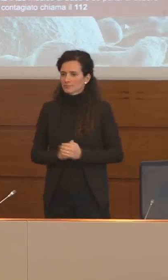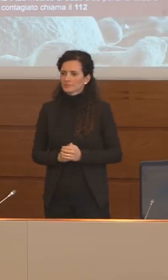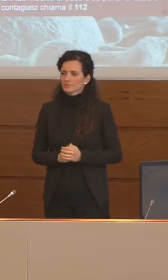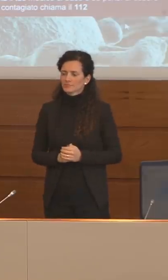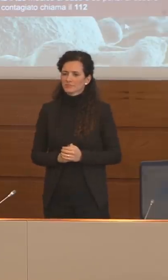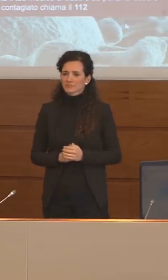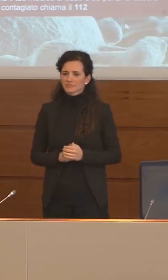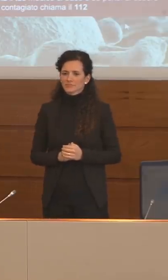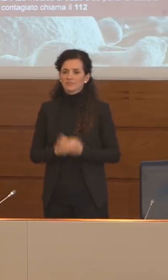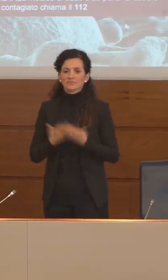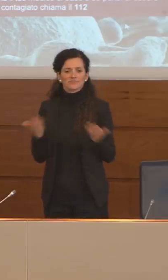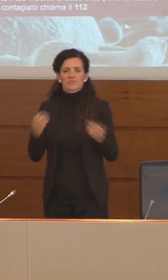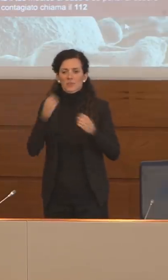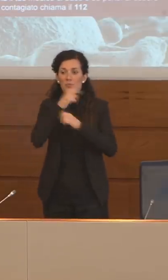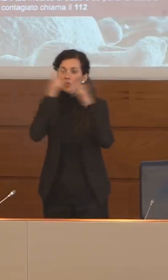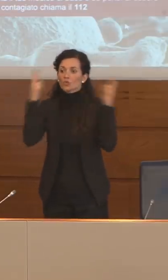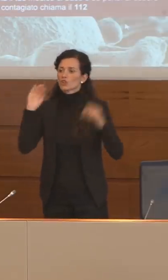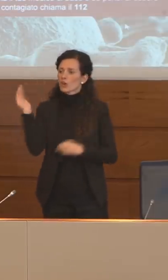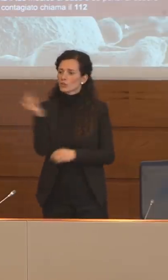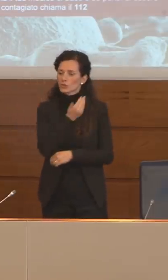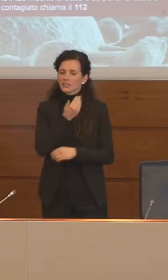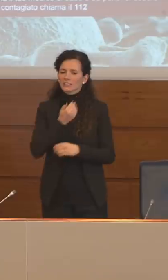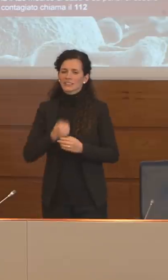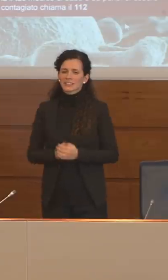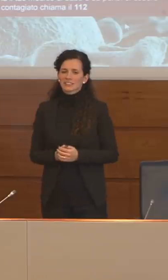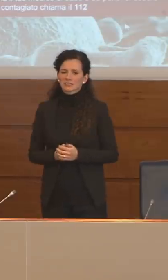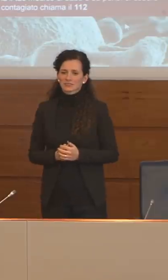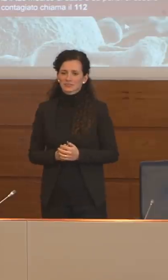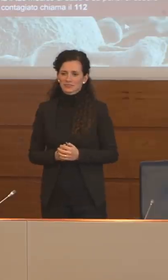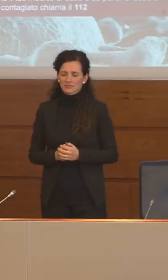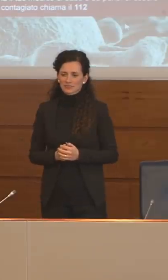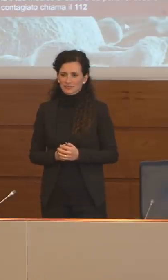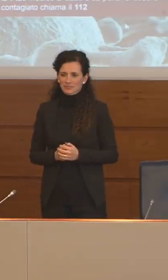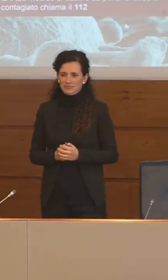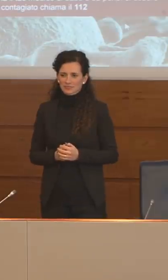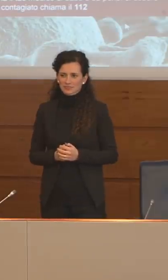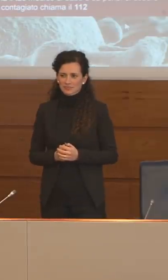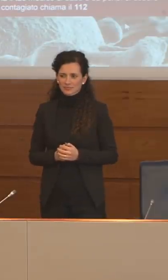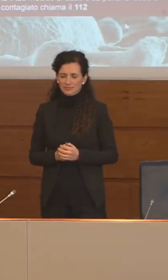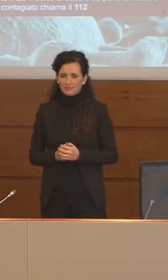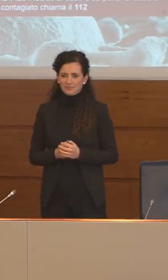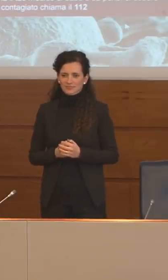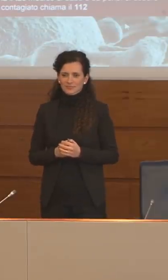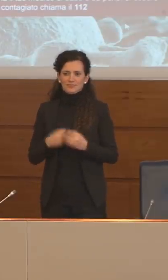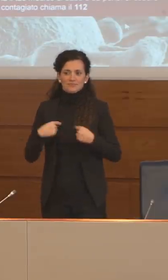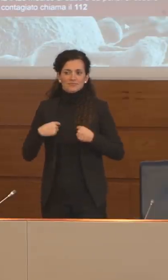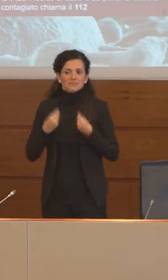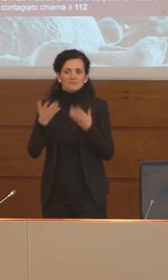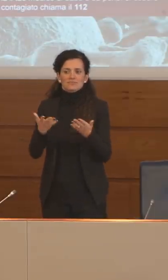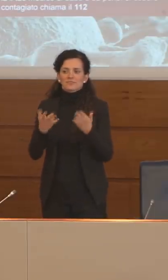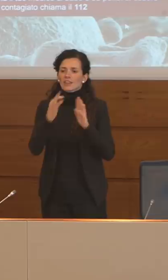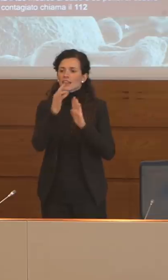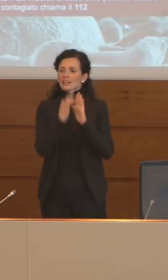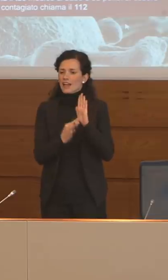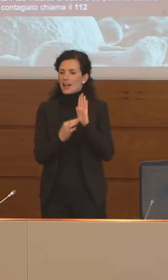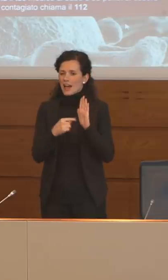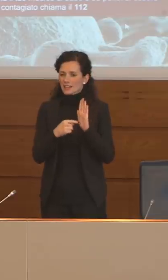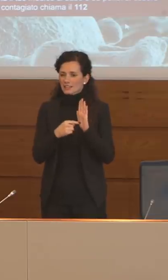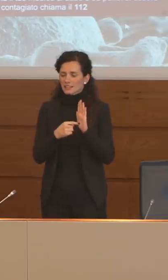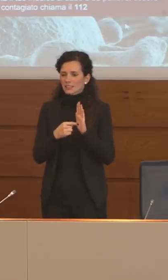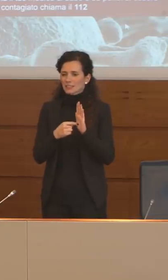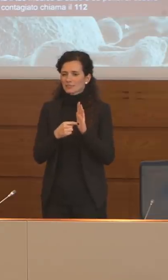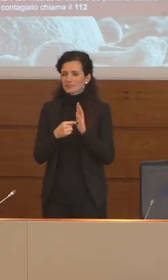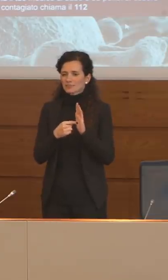allora buongiorno buongiorno a tutti diamo i dati che abbiamo ricevuto dalle